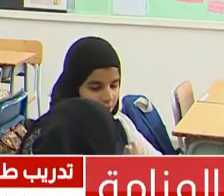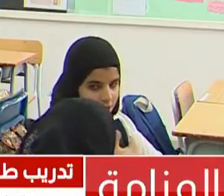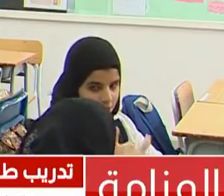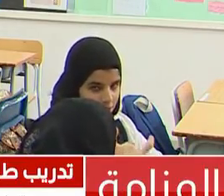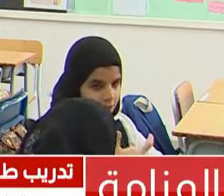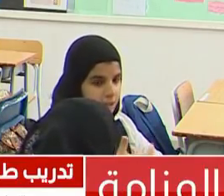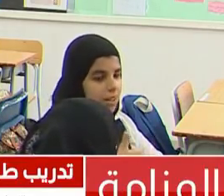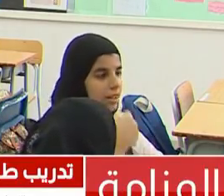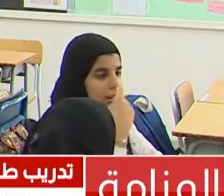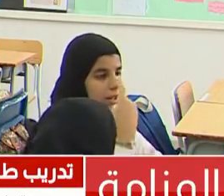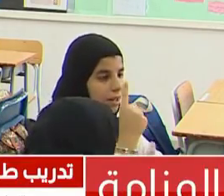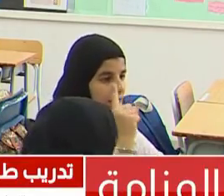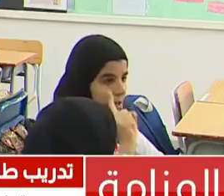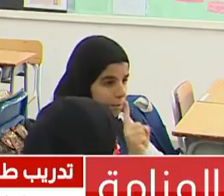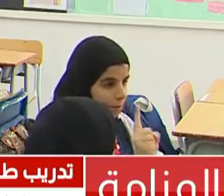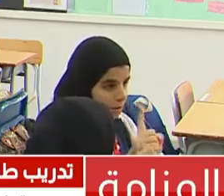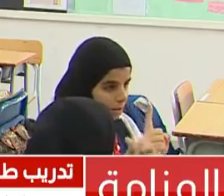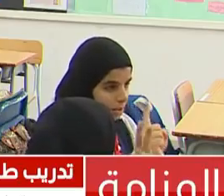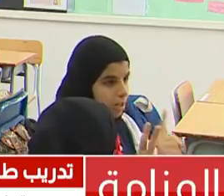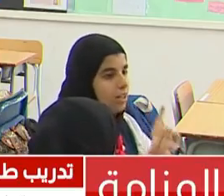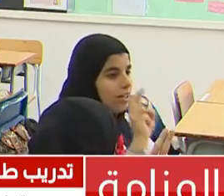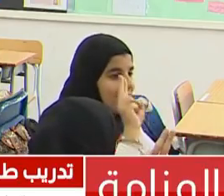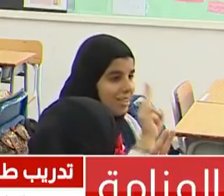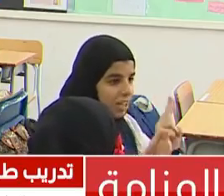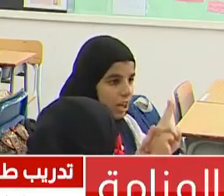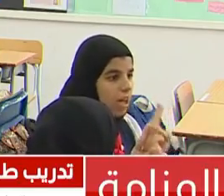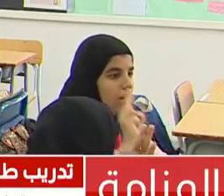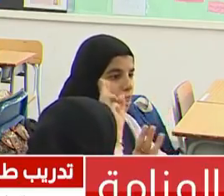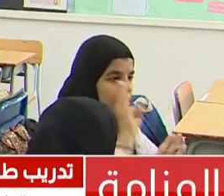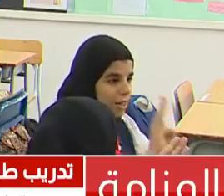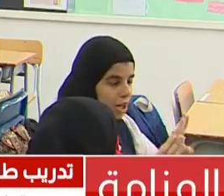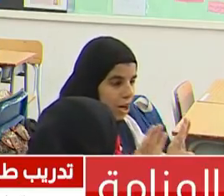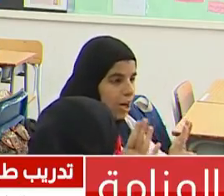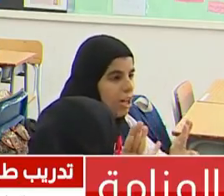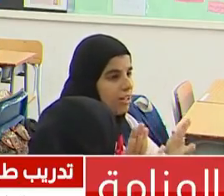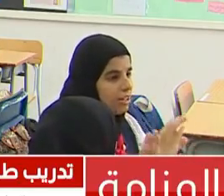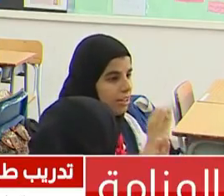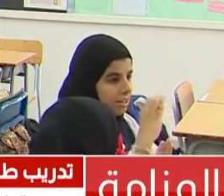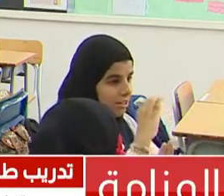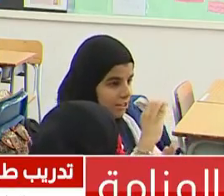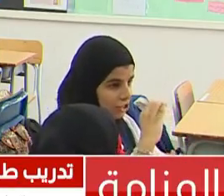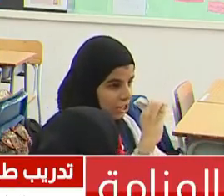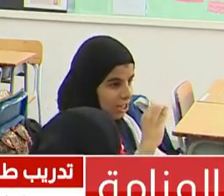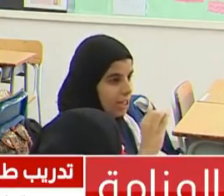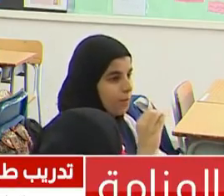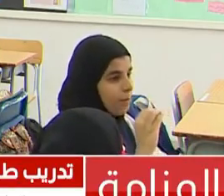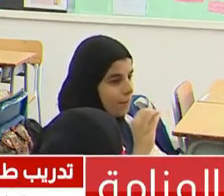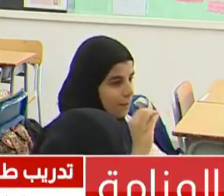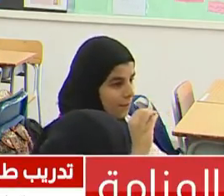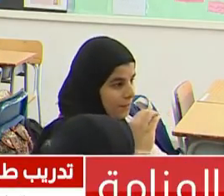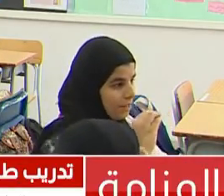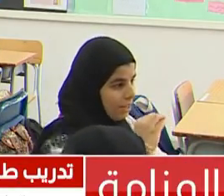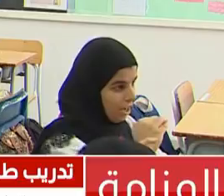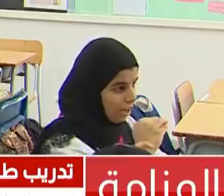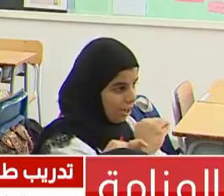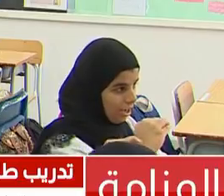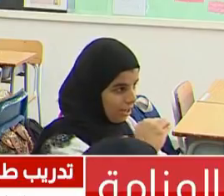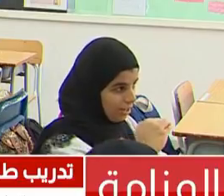استخدام الجوارح الأيدي وملامح الوجه والجسد في توصيل هذه اللغة لهذه